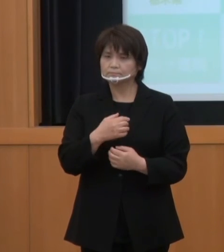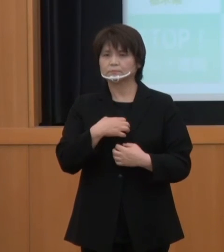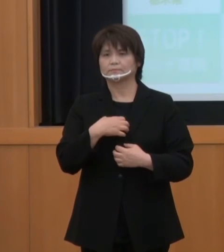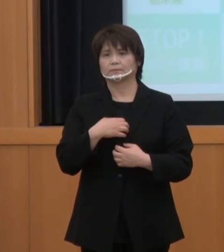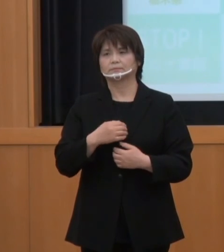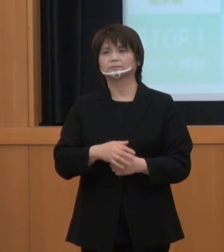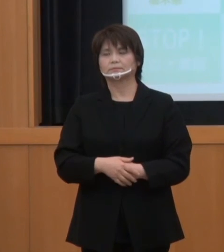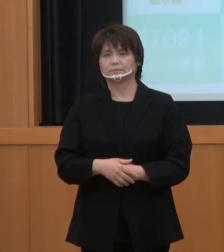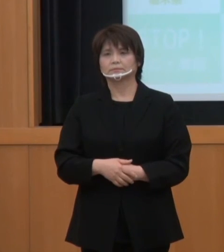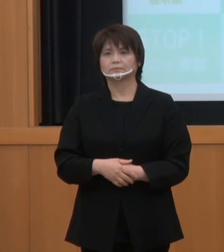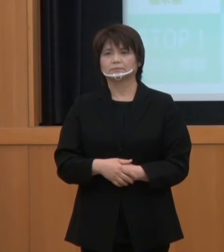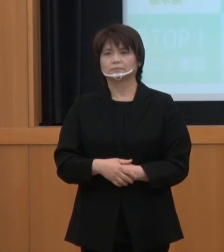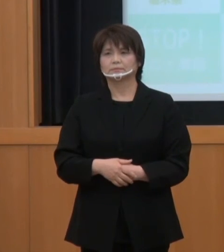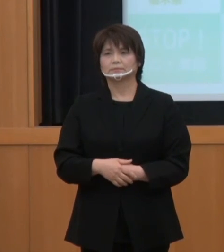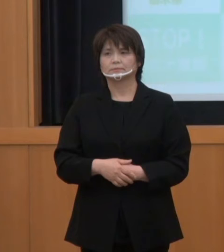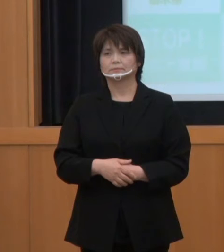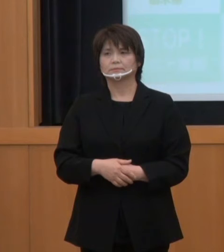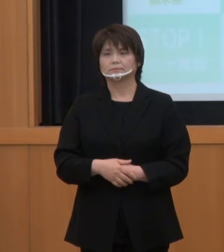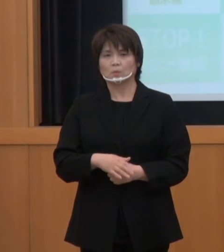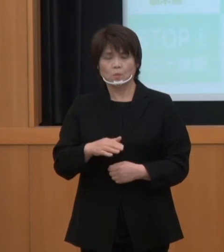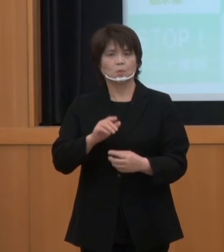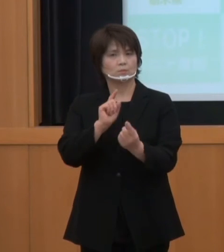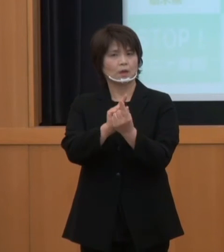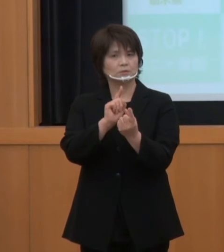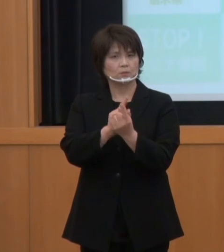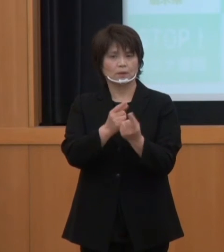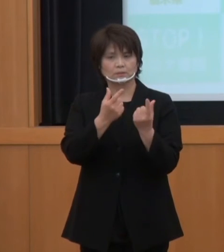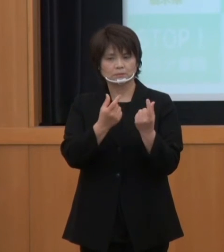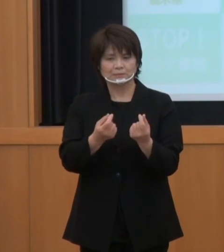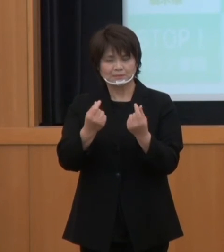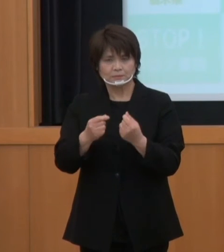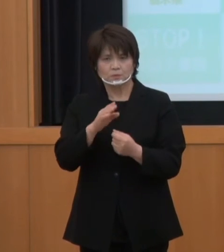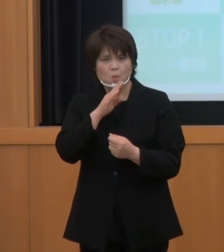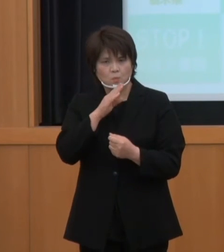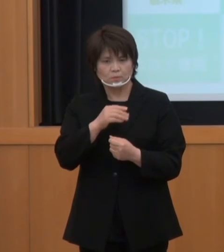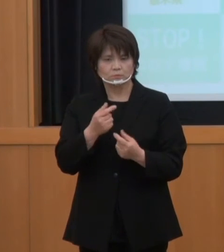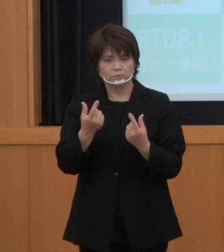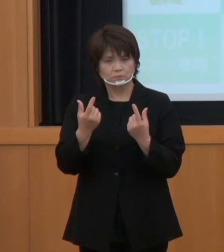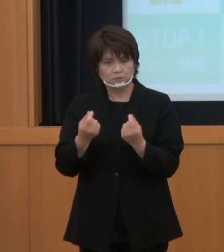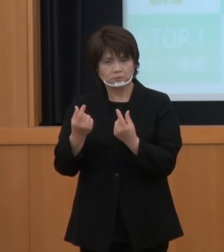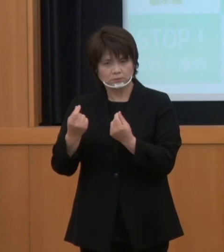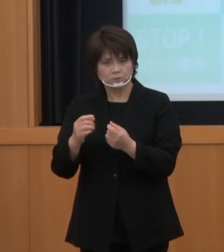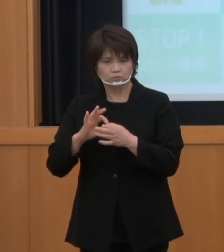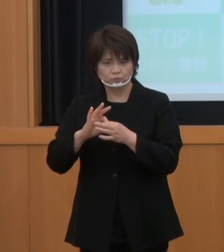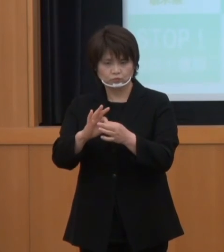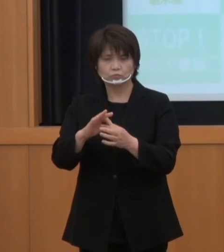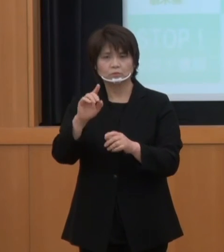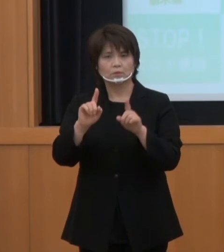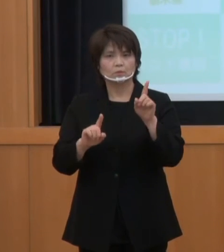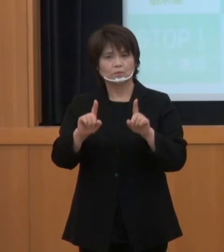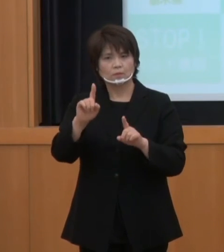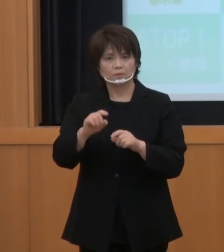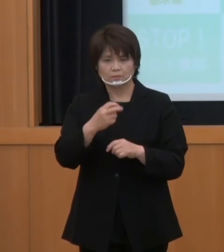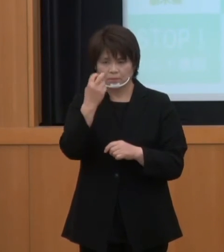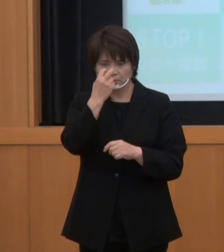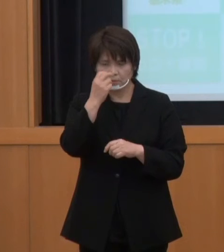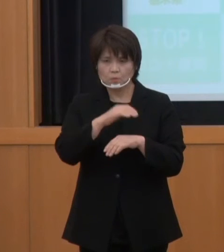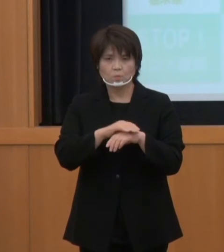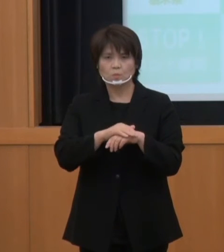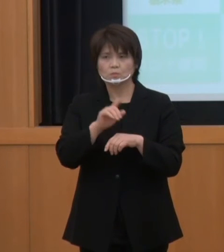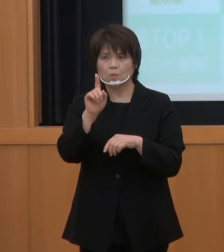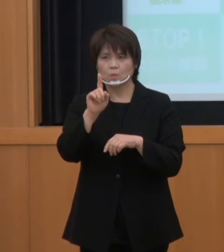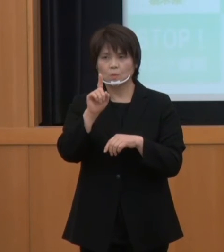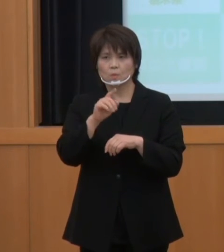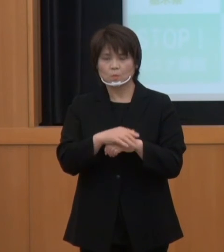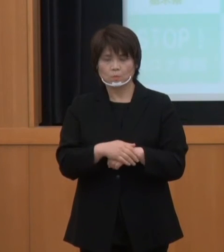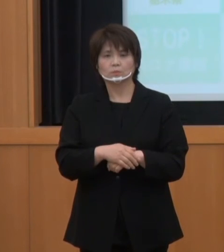。その対策がちゃんと続けられているかどうかという実効性をこうどう担保していくのかと、どれく